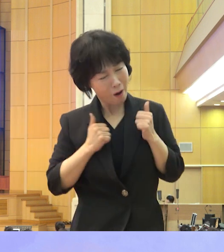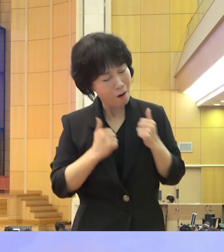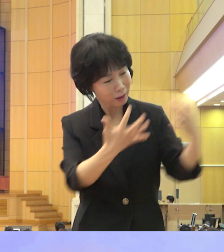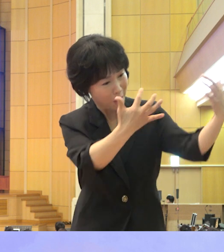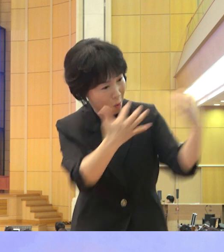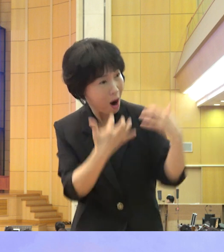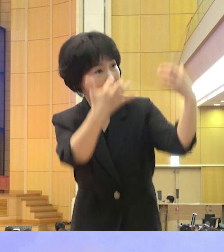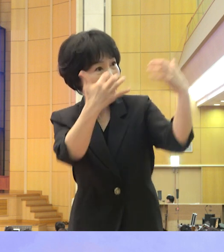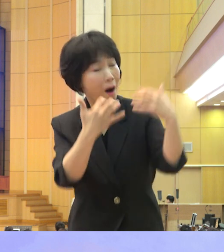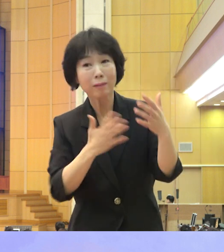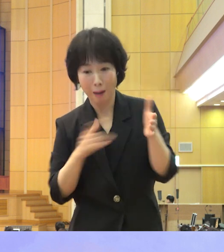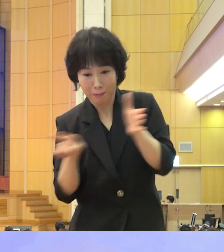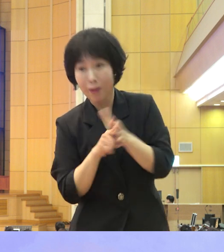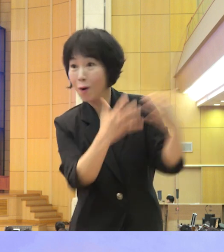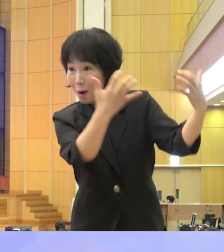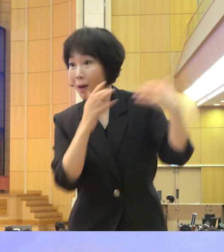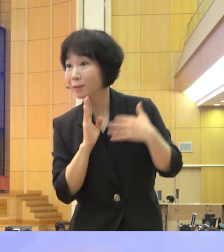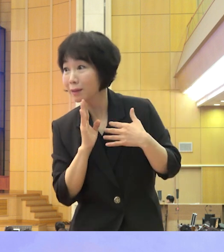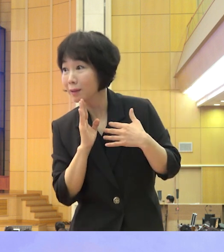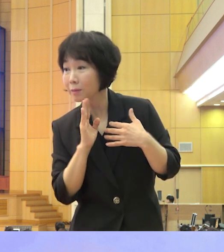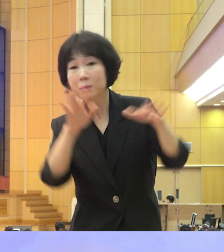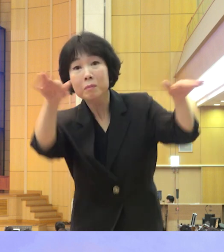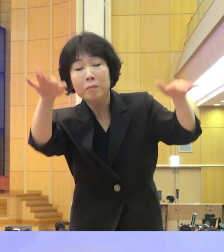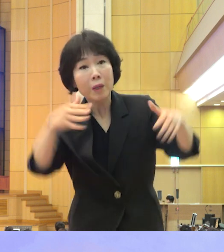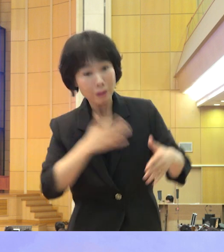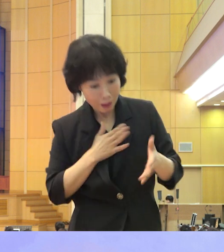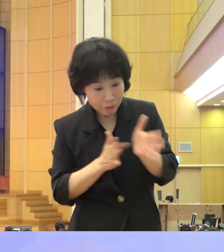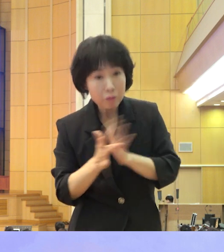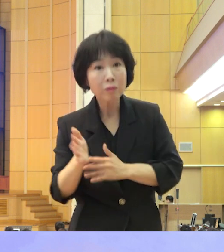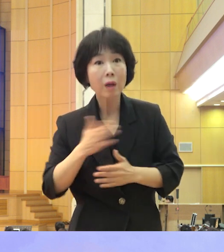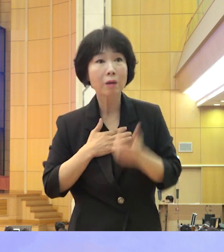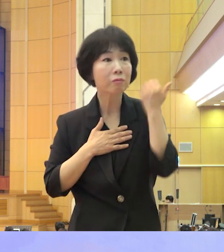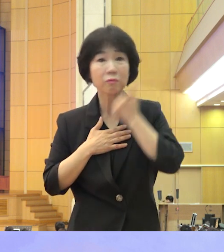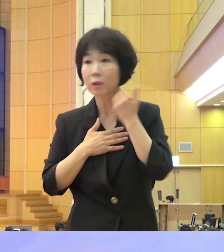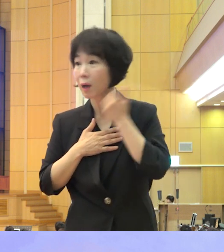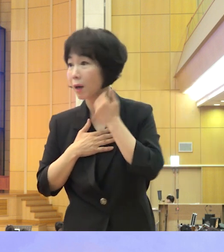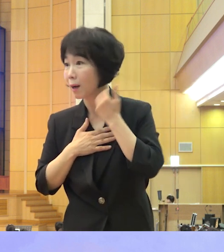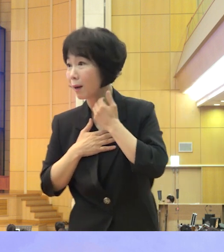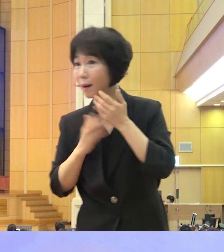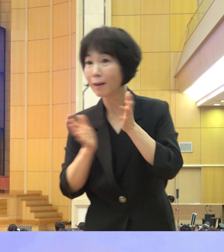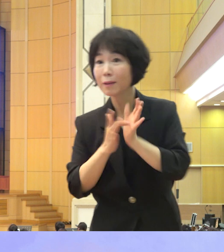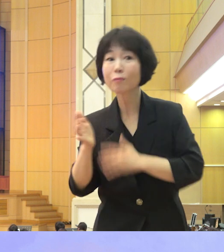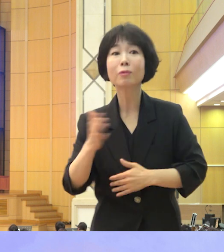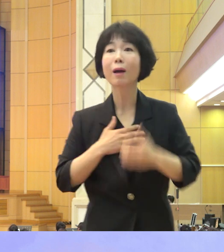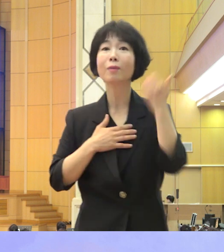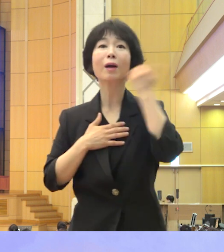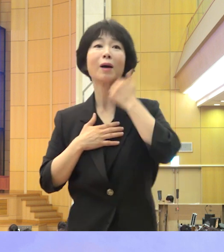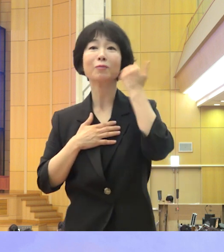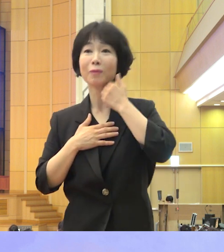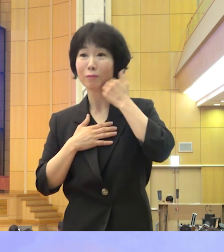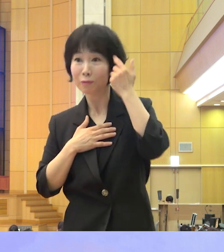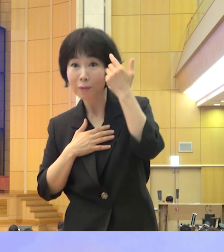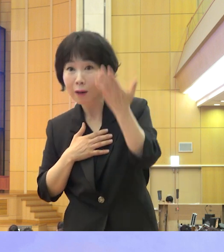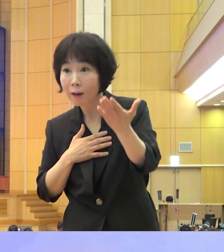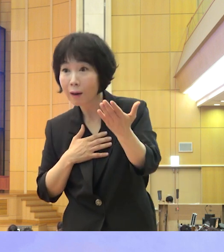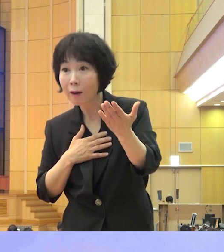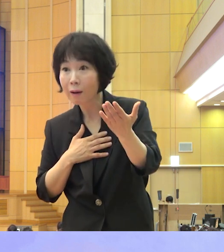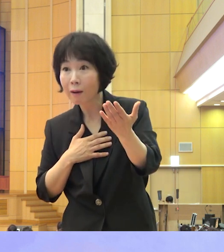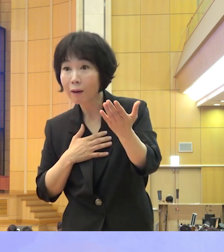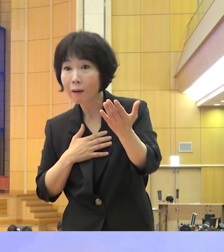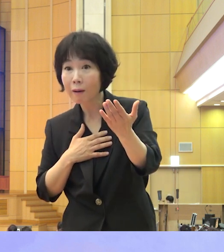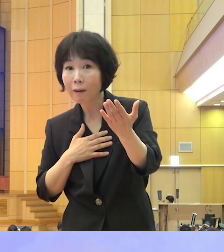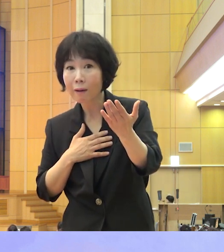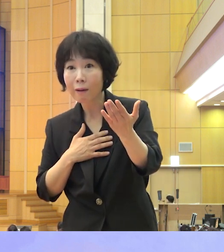주님을 믿는다고 하는데 나를 누구라고 하느냐? 예수님이 누구인지나 알고